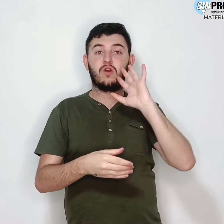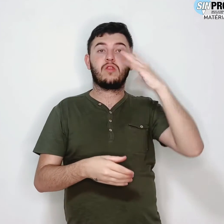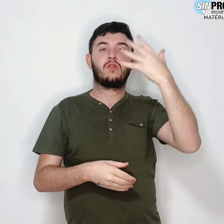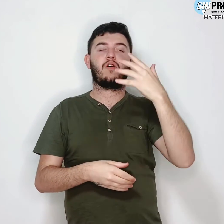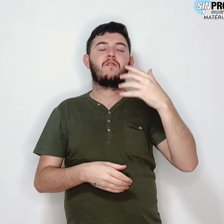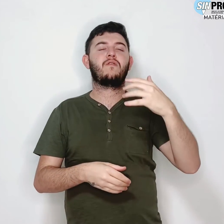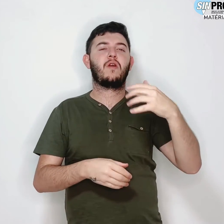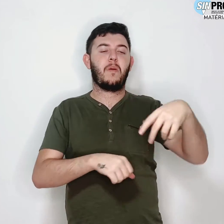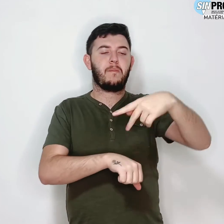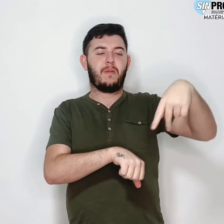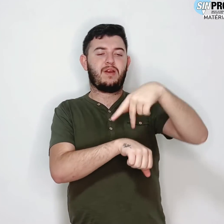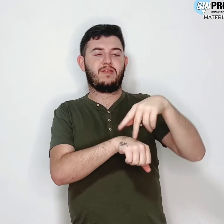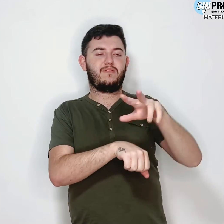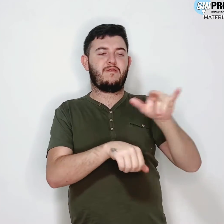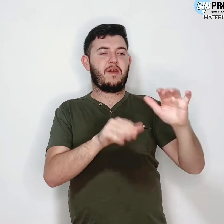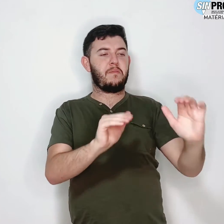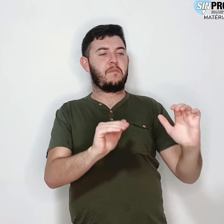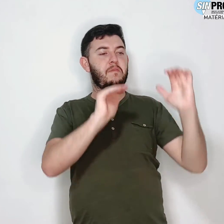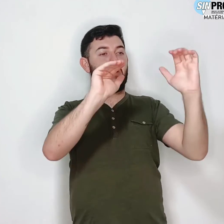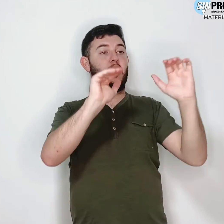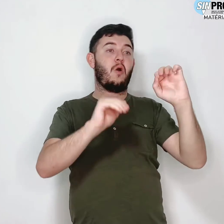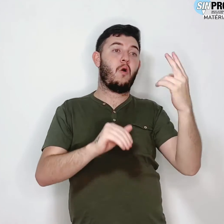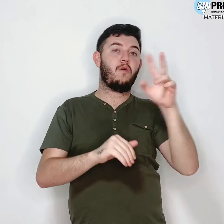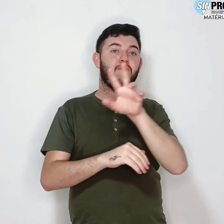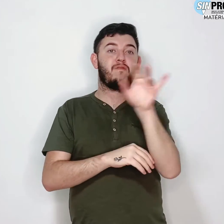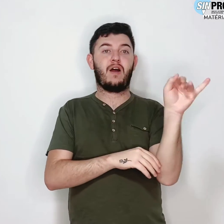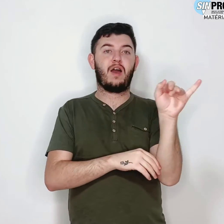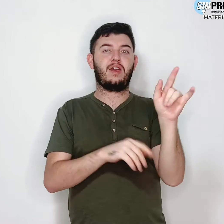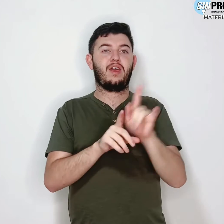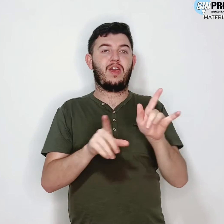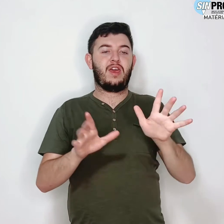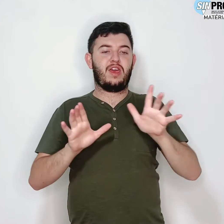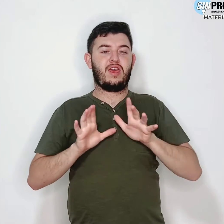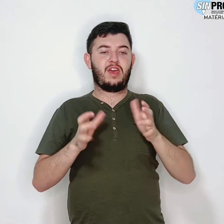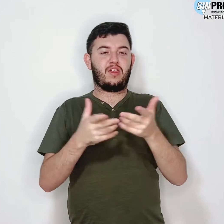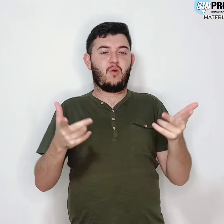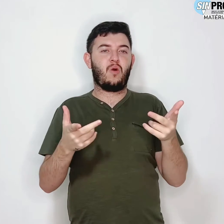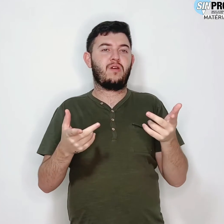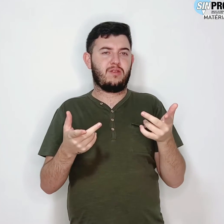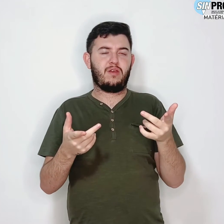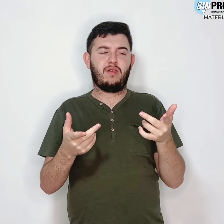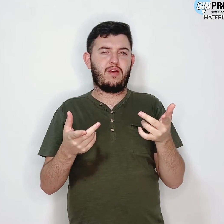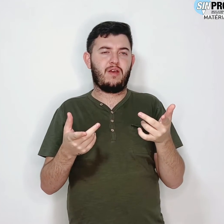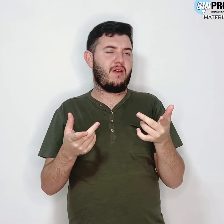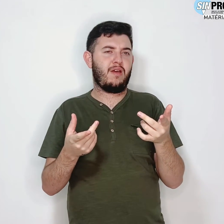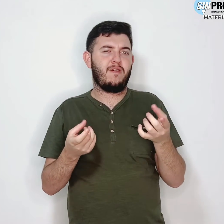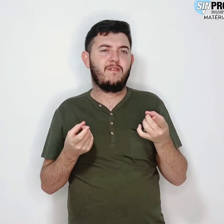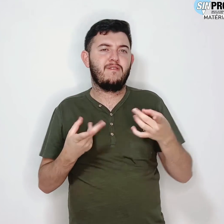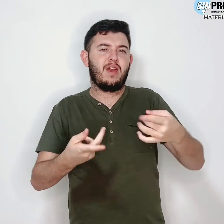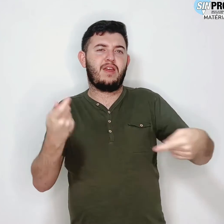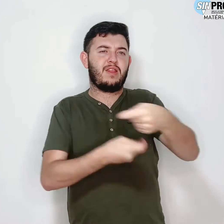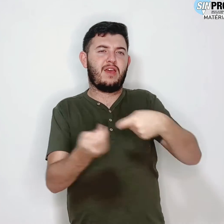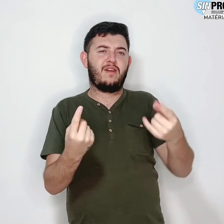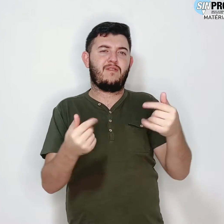se irá entregar suas riquezas a preço de banana para banqueiros, rentistas